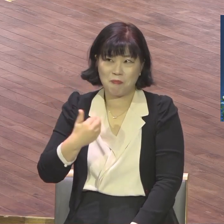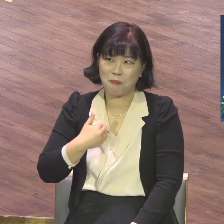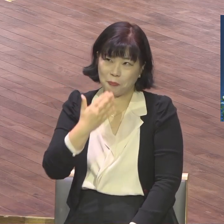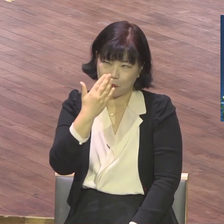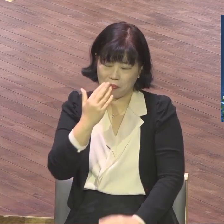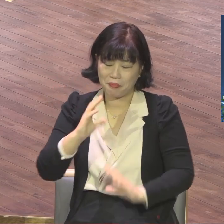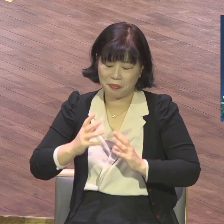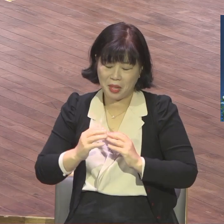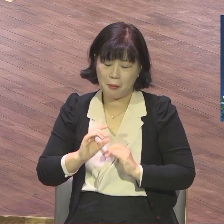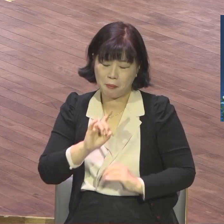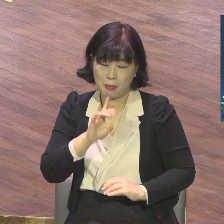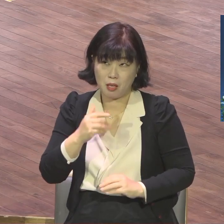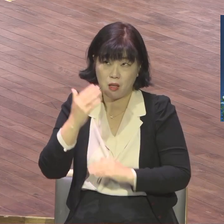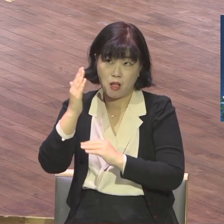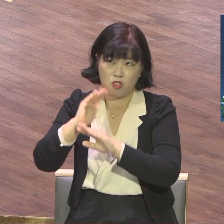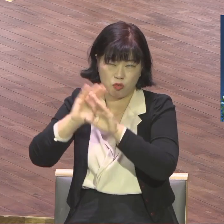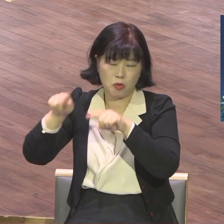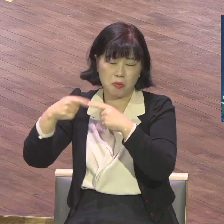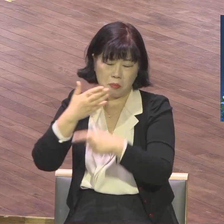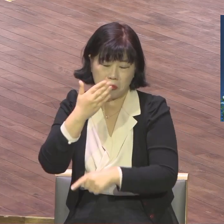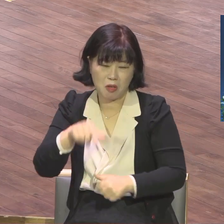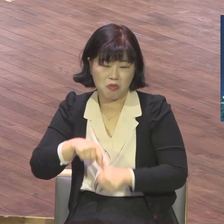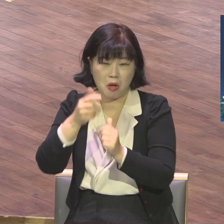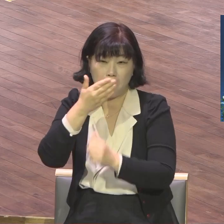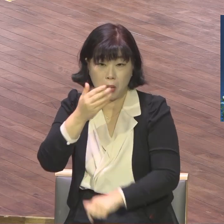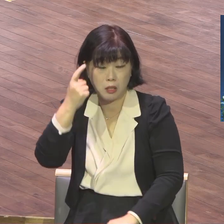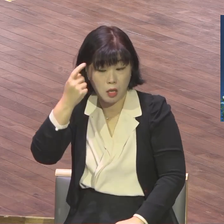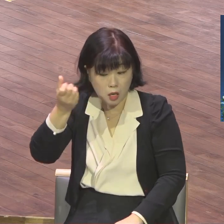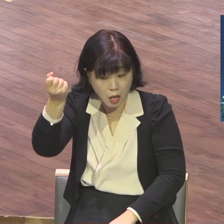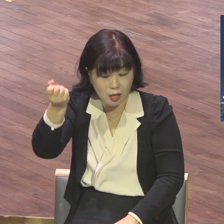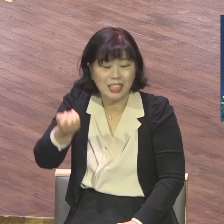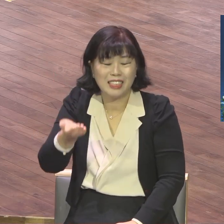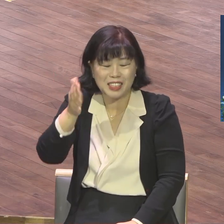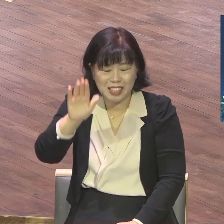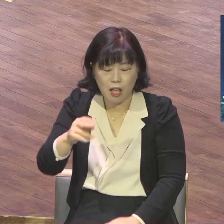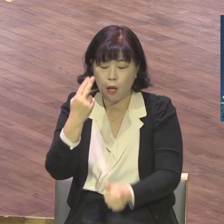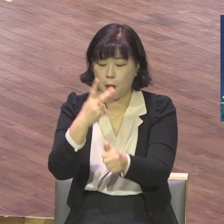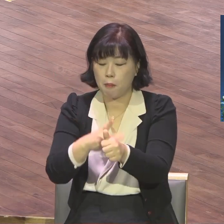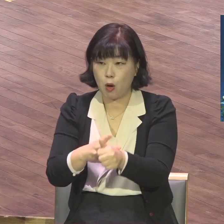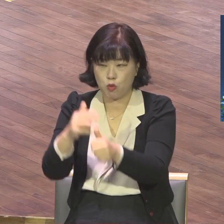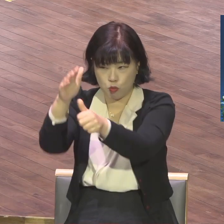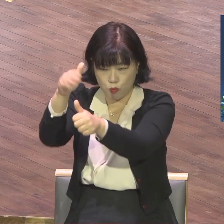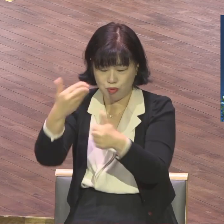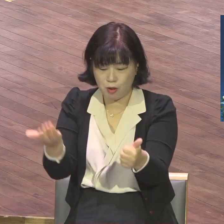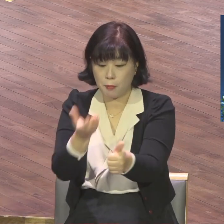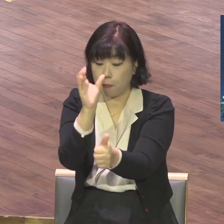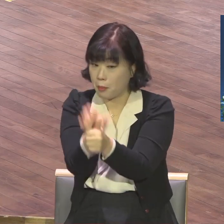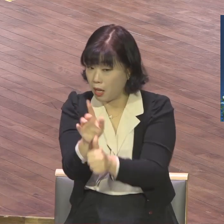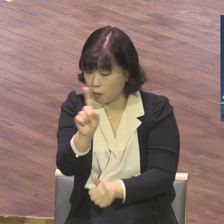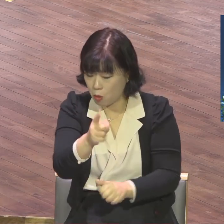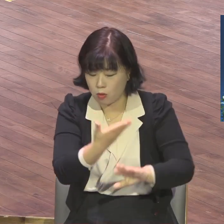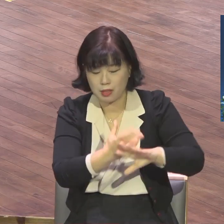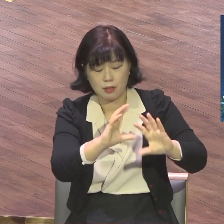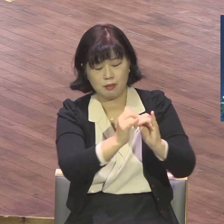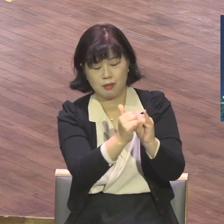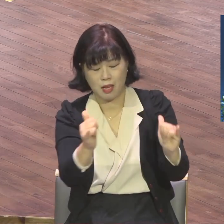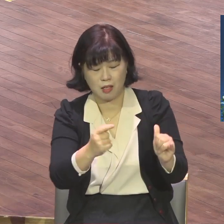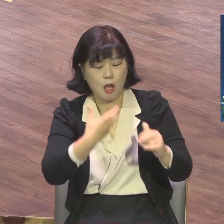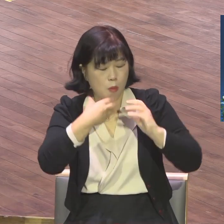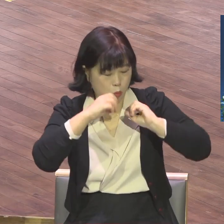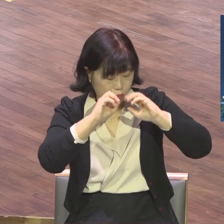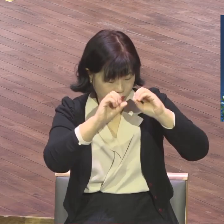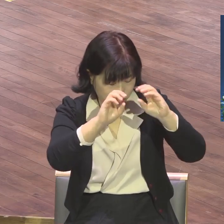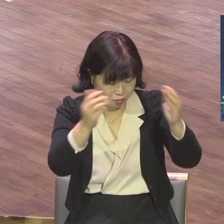천국으로 그랬는데, 하나님께서 이방인의 사도로 그렇게 세워가지고 전 세계에